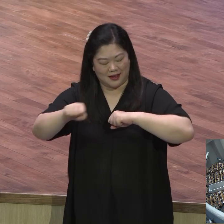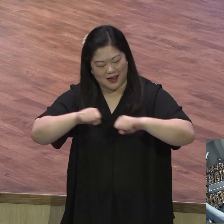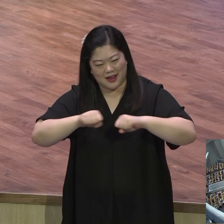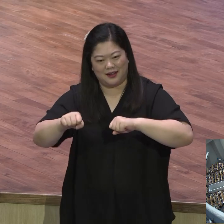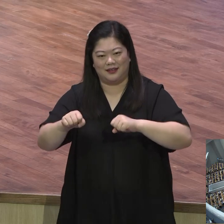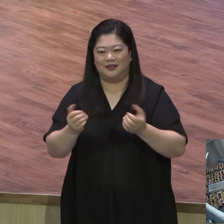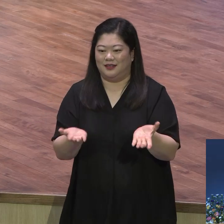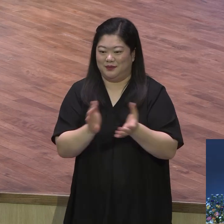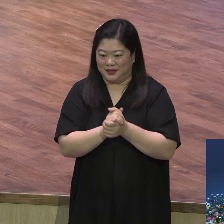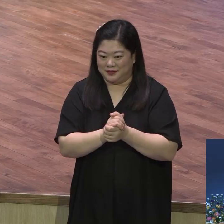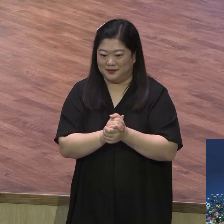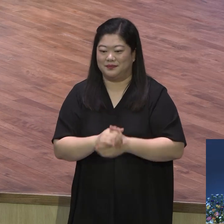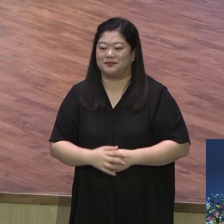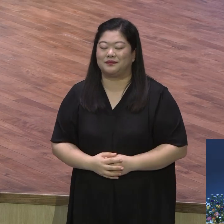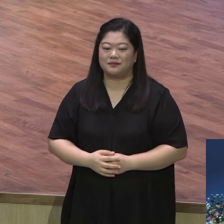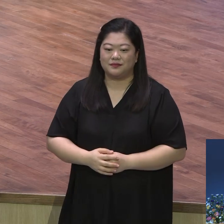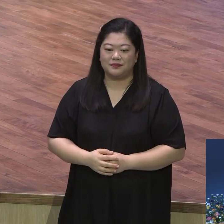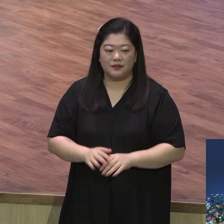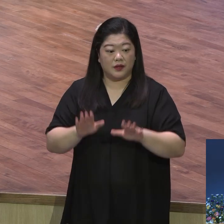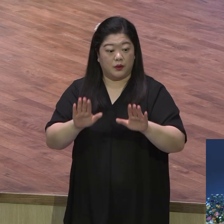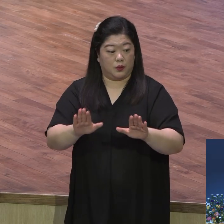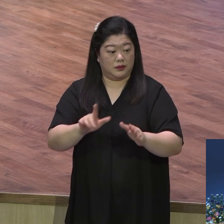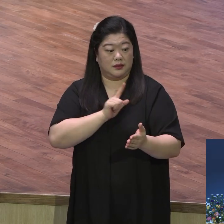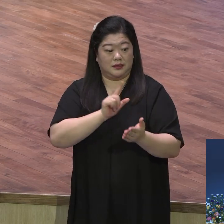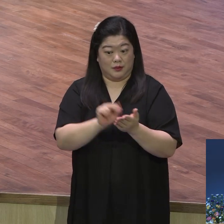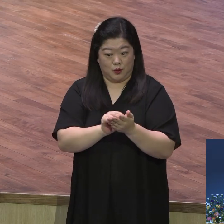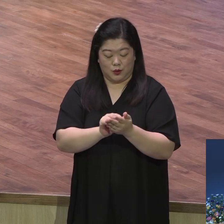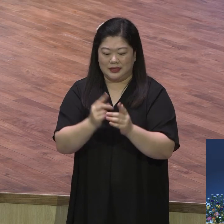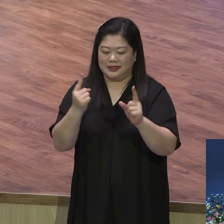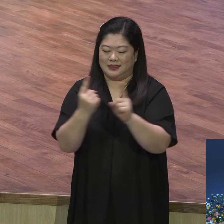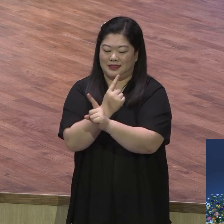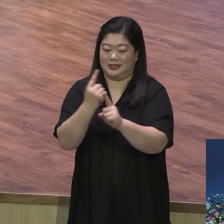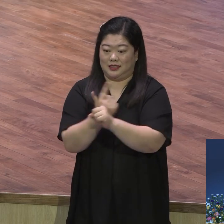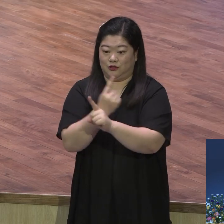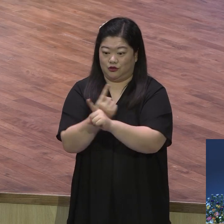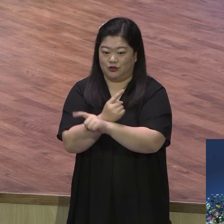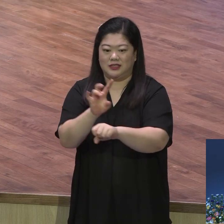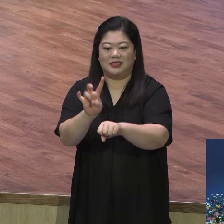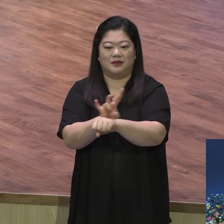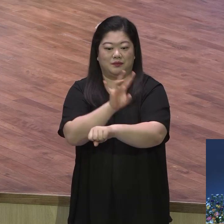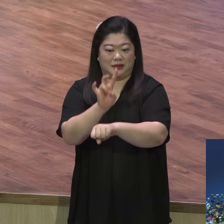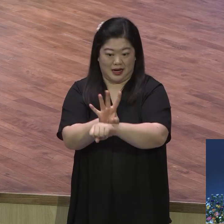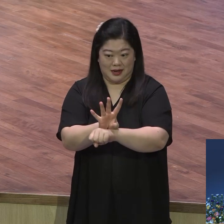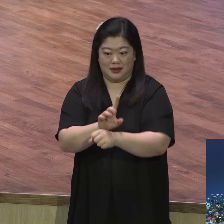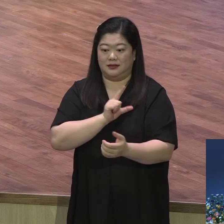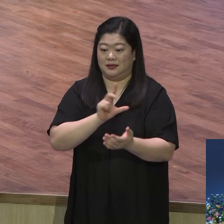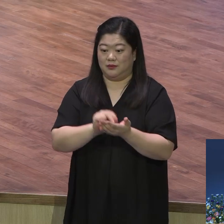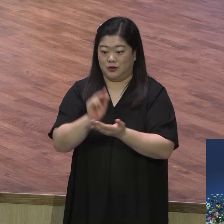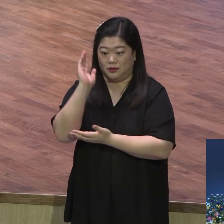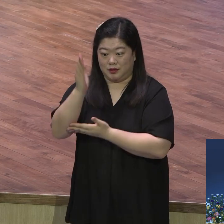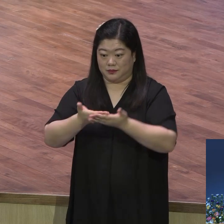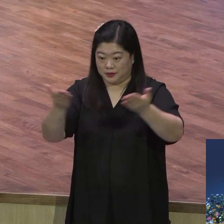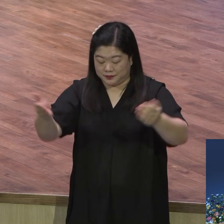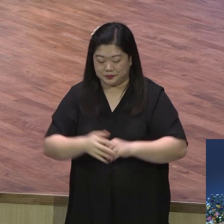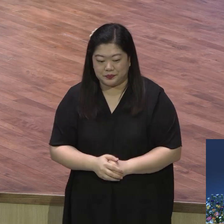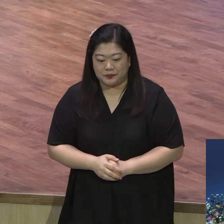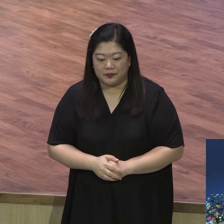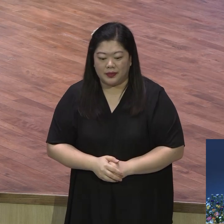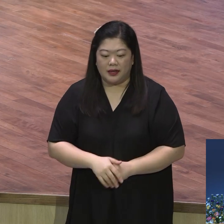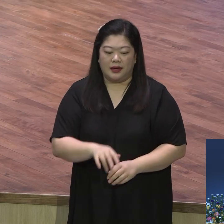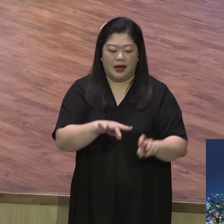이것을 말씀 가지고 치유 24라는 제목을 말씀드립니다. 예수님께서 마태복음